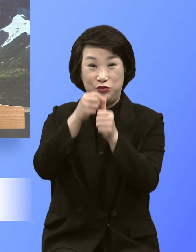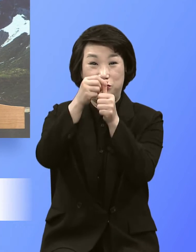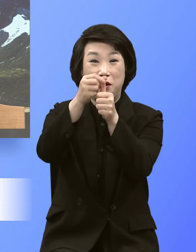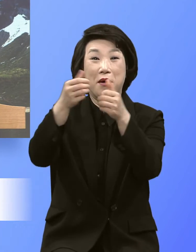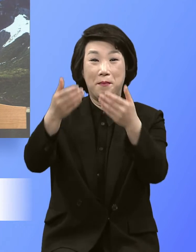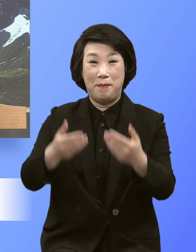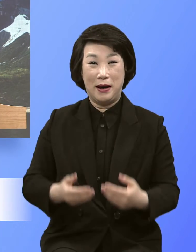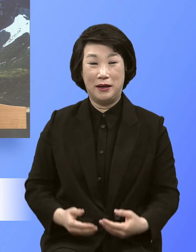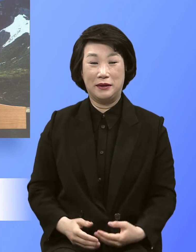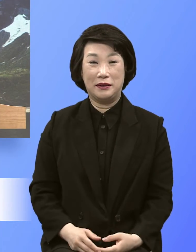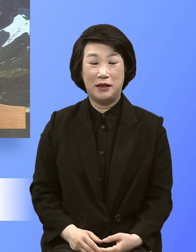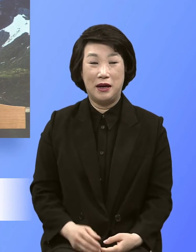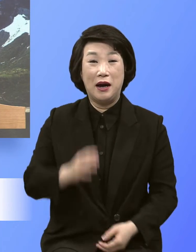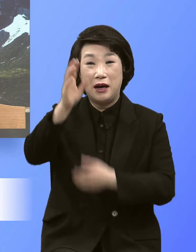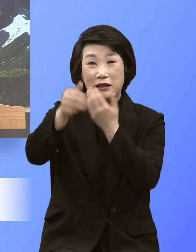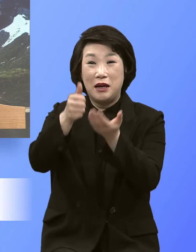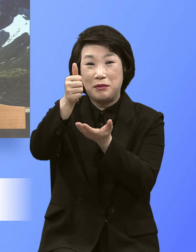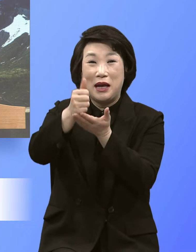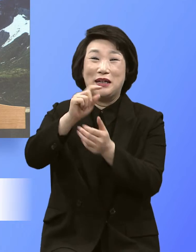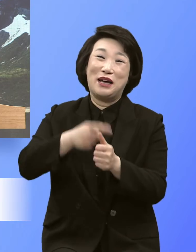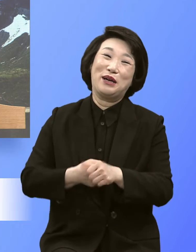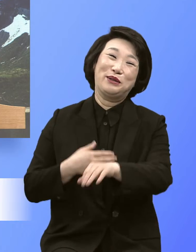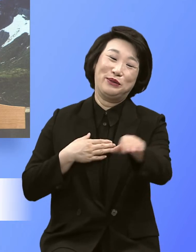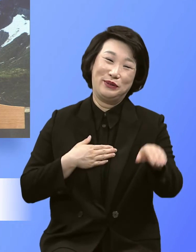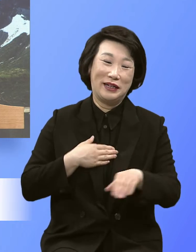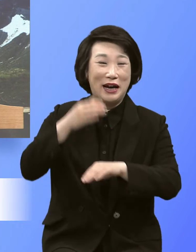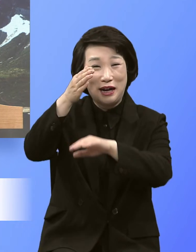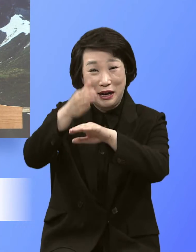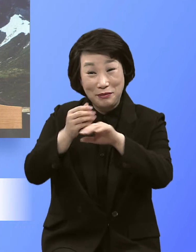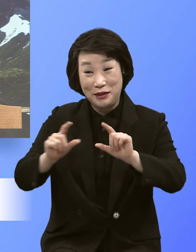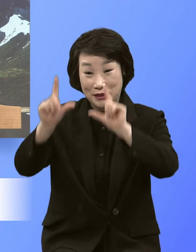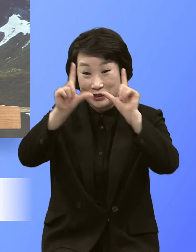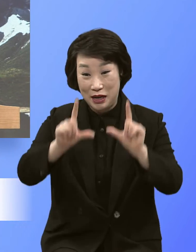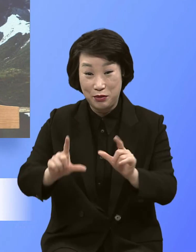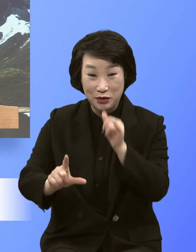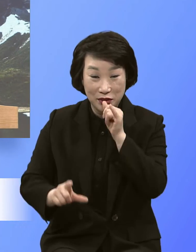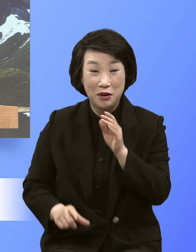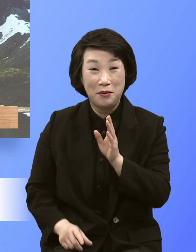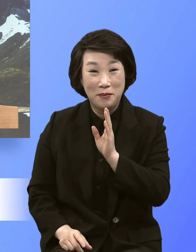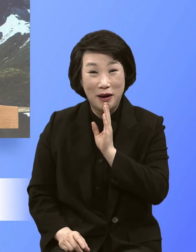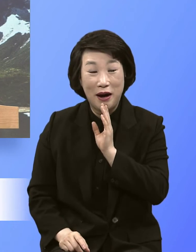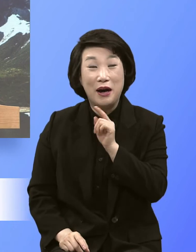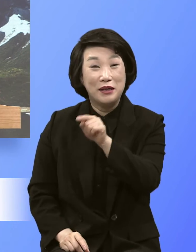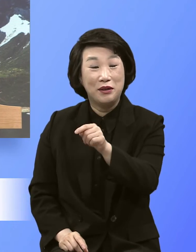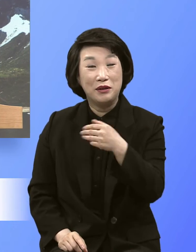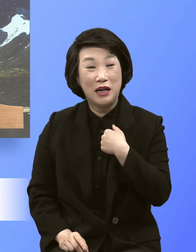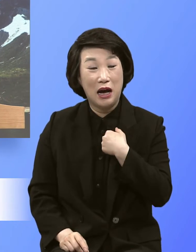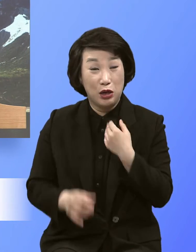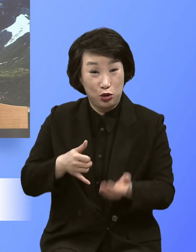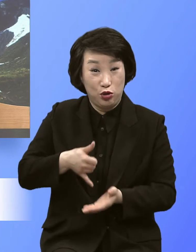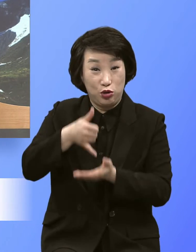받았으니 하나님께 자연적으로 감사하며 사는 것은 이건 인격을 가진